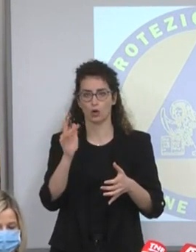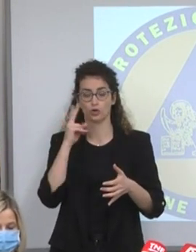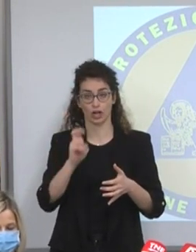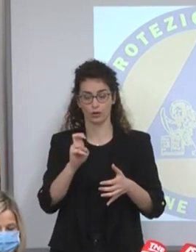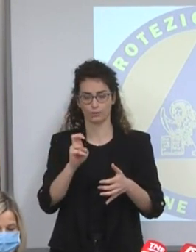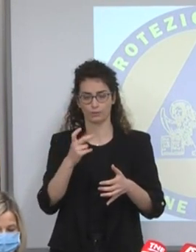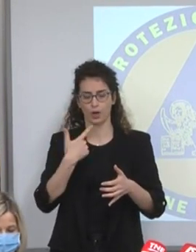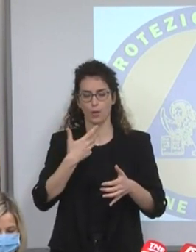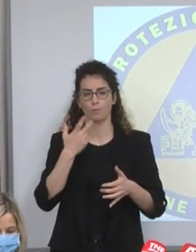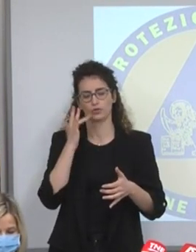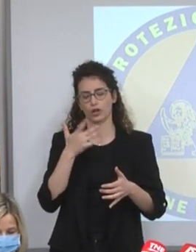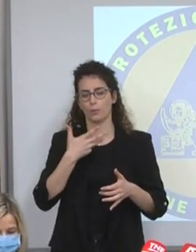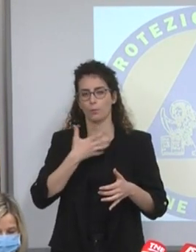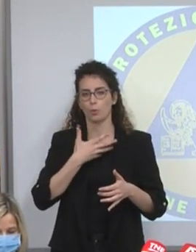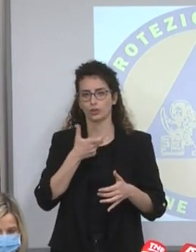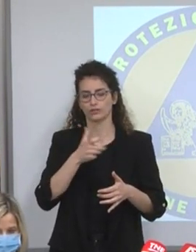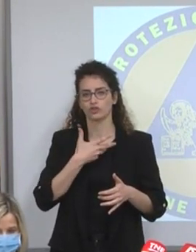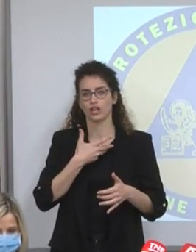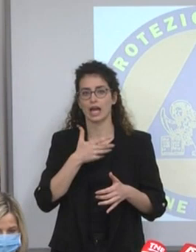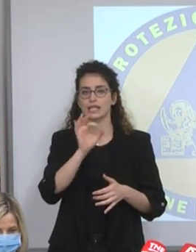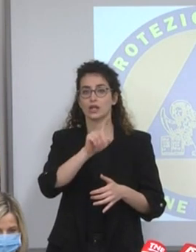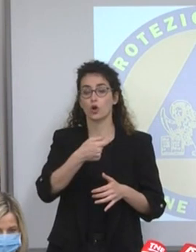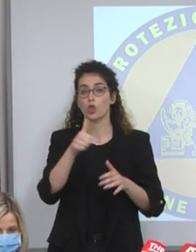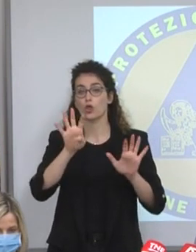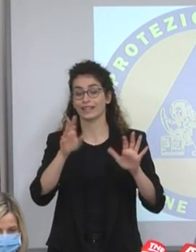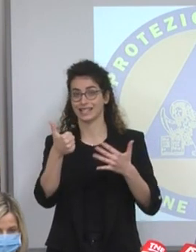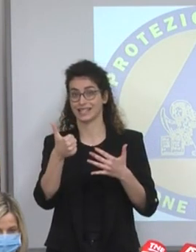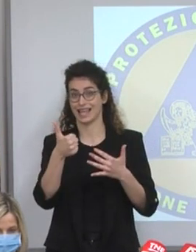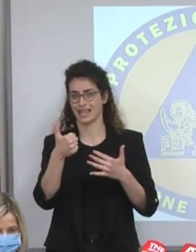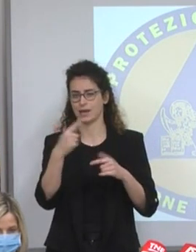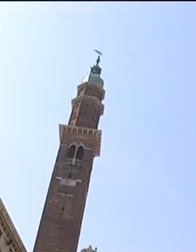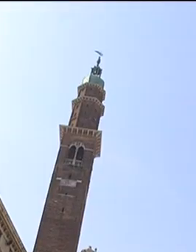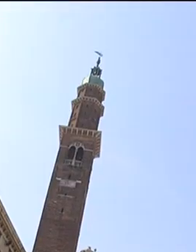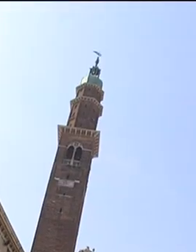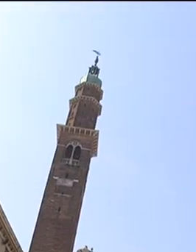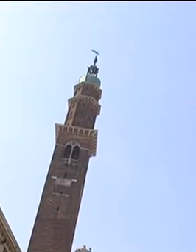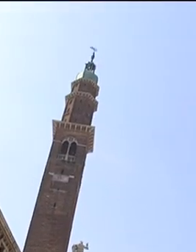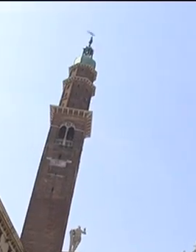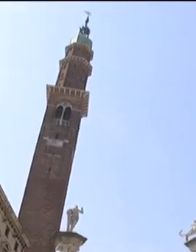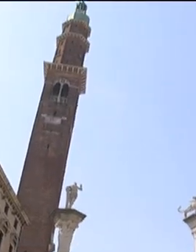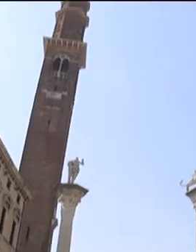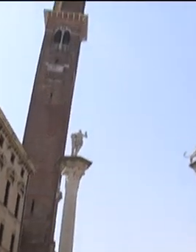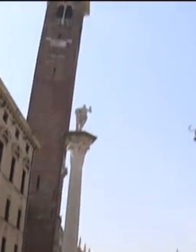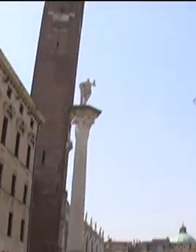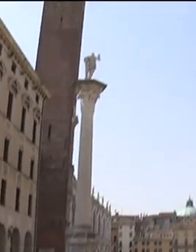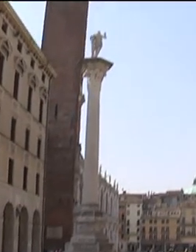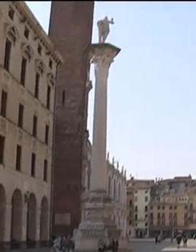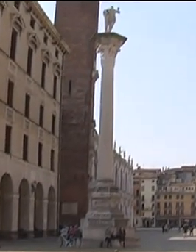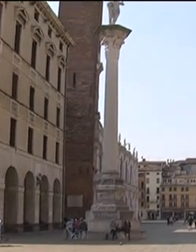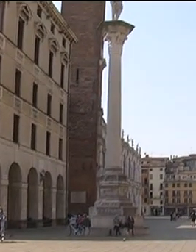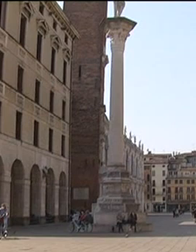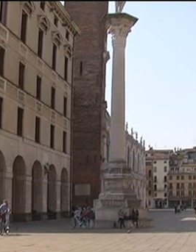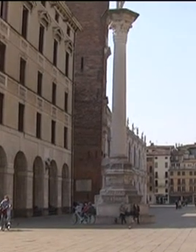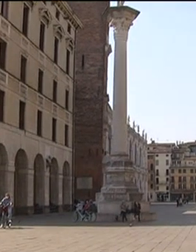quindi 0 96 e sotto l'uno quindi in teoria noi potremmo essere una zona gialla il veneto potrebbe essere in fascia gialla